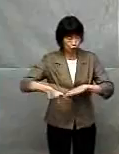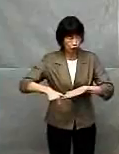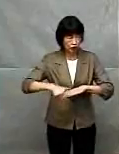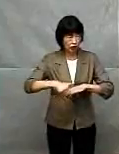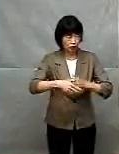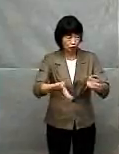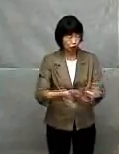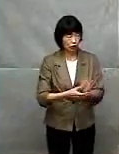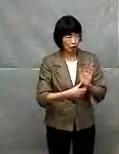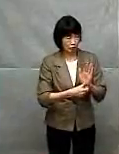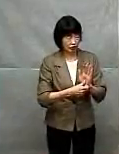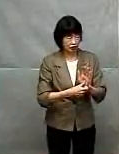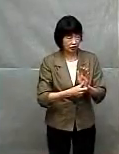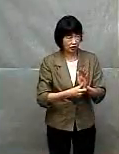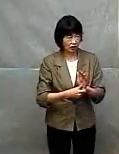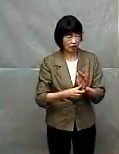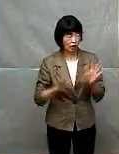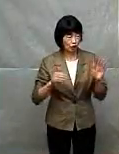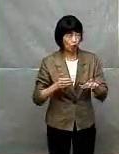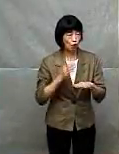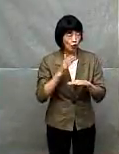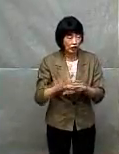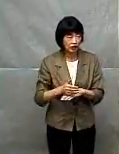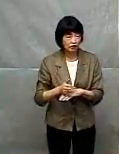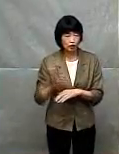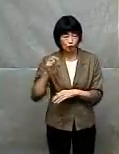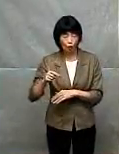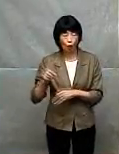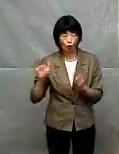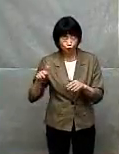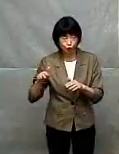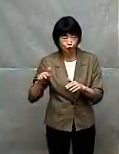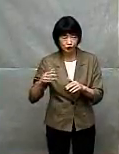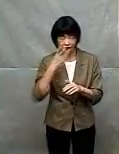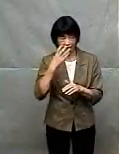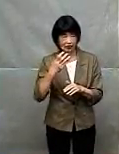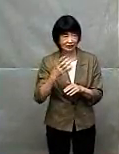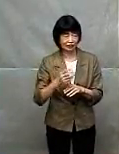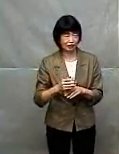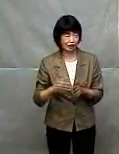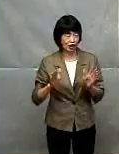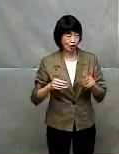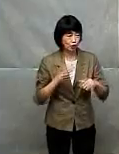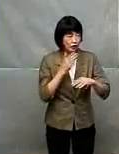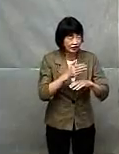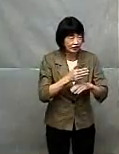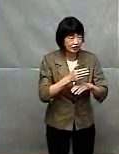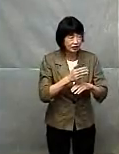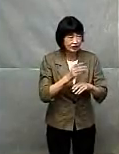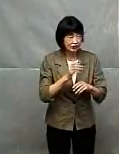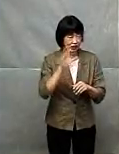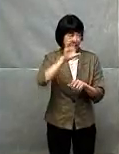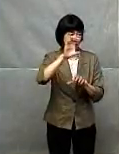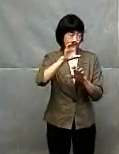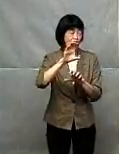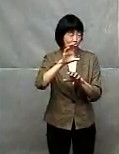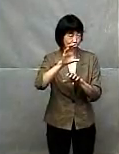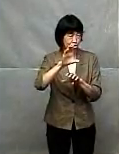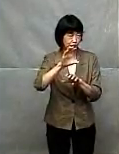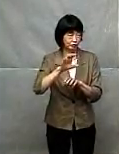羽越を追う新幹線というふうに羽越の方が前に出ています。山形県のホームページを今検索しましたところ、